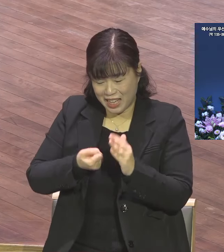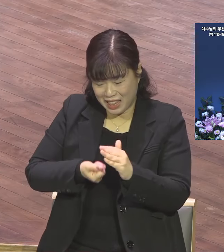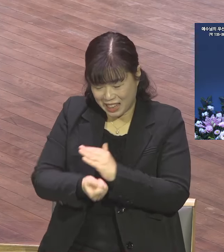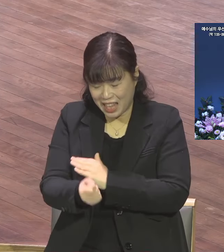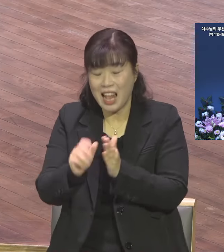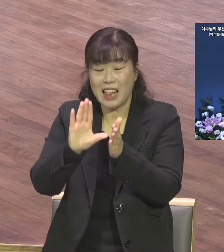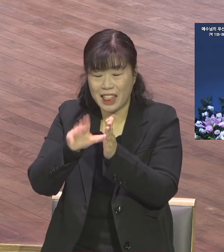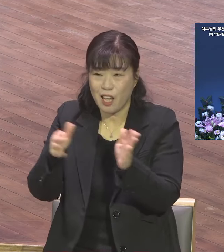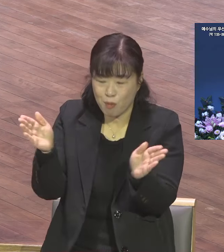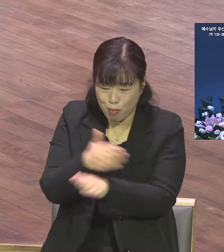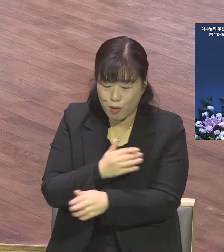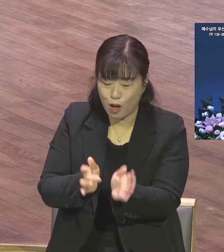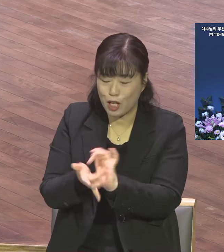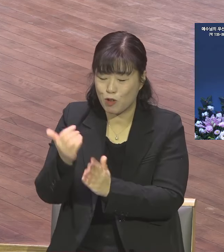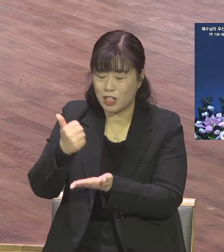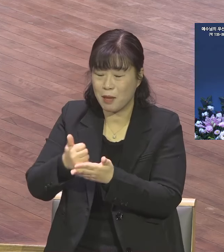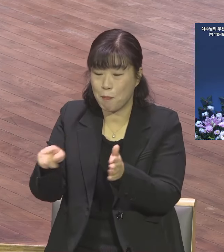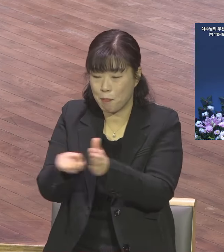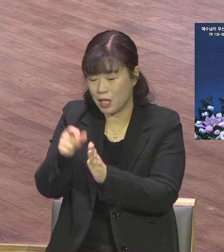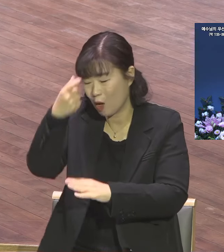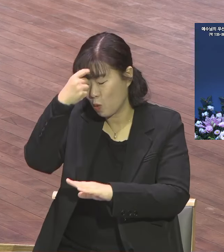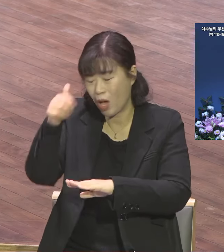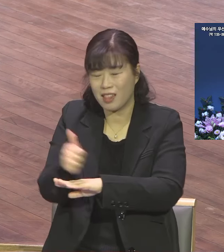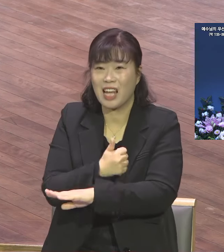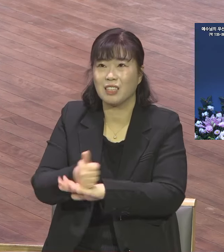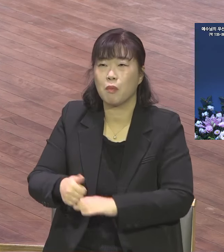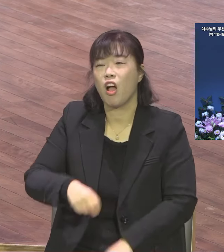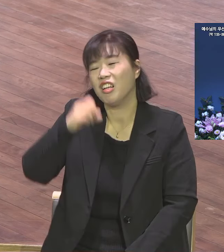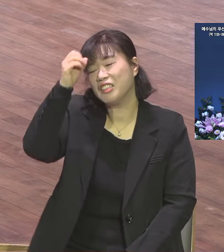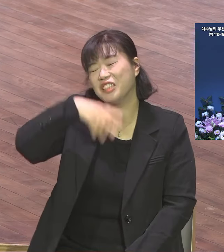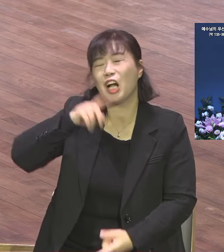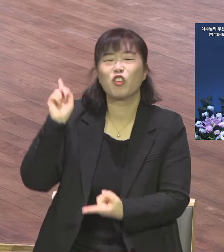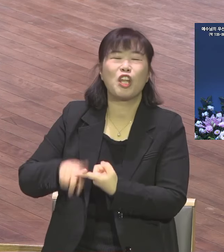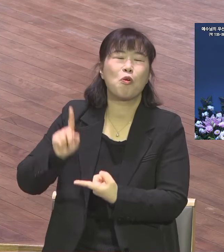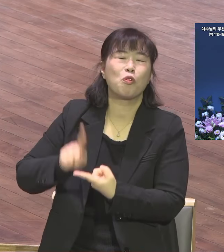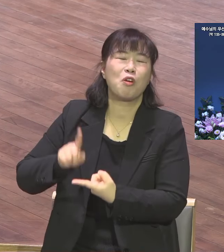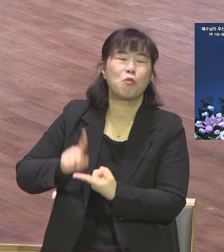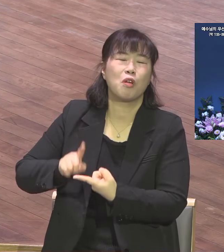했는데 이게 그냥 대박이요. 대박.